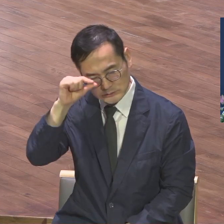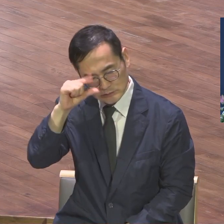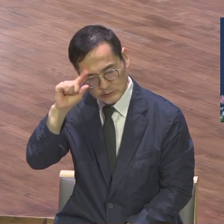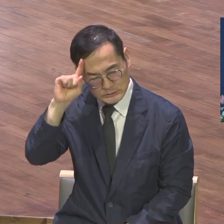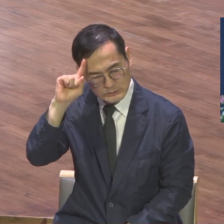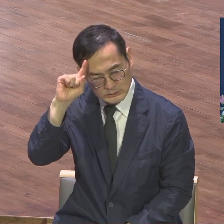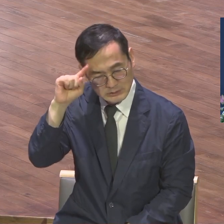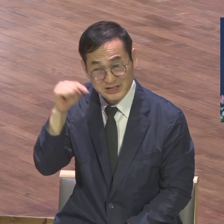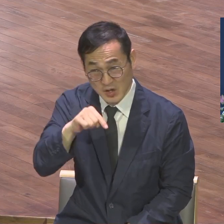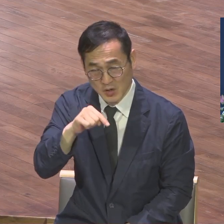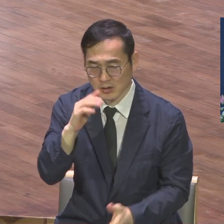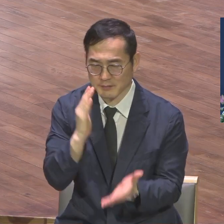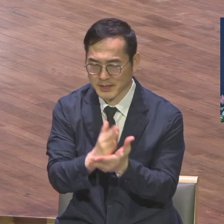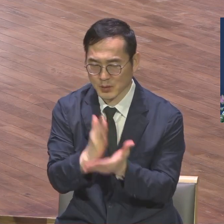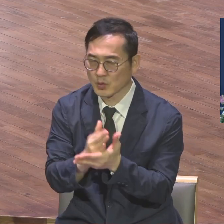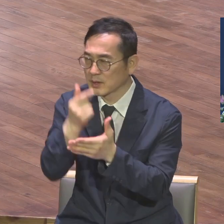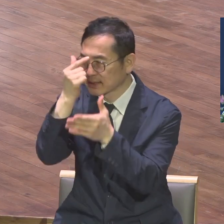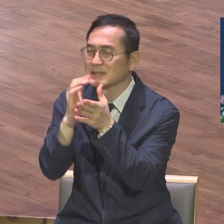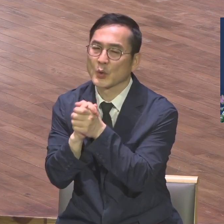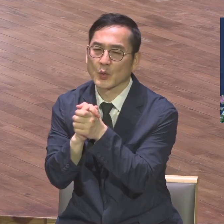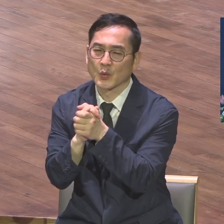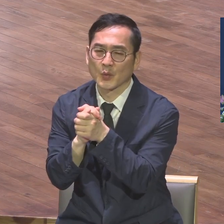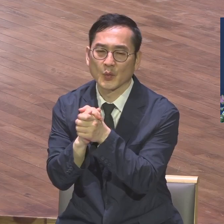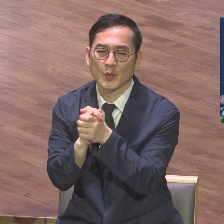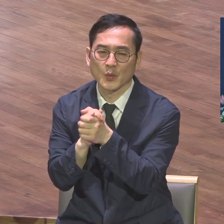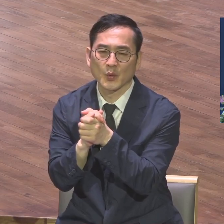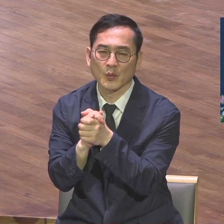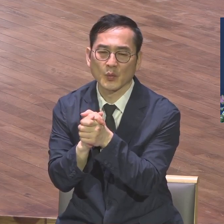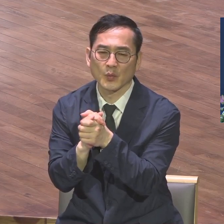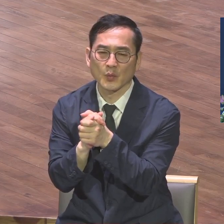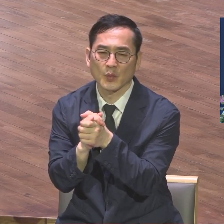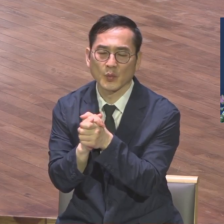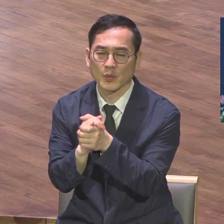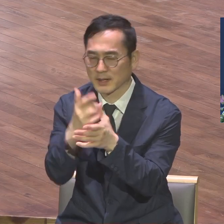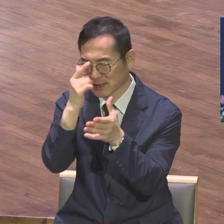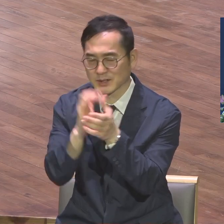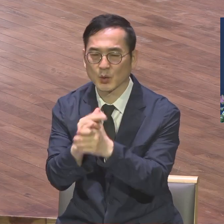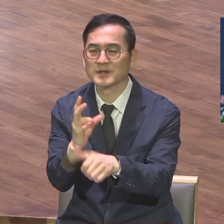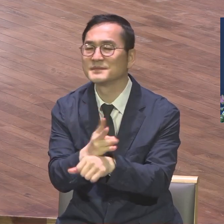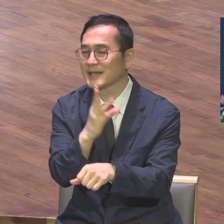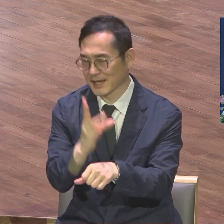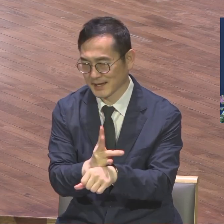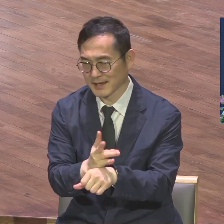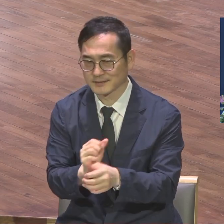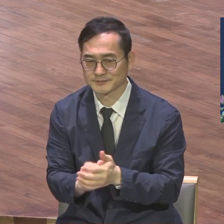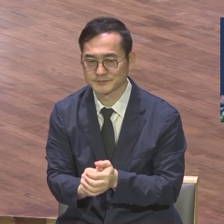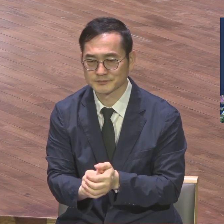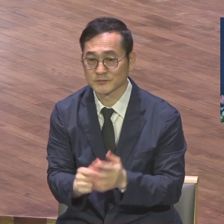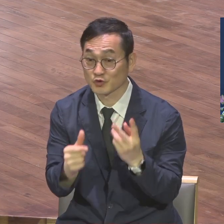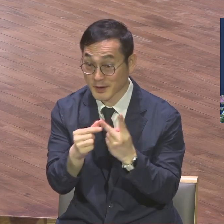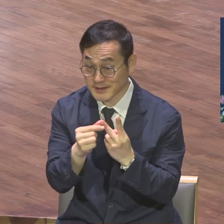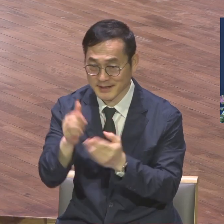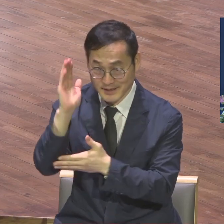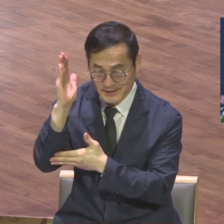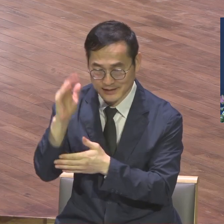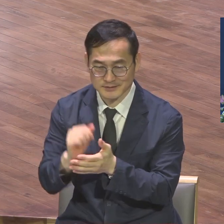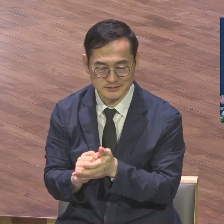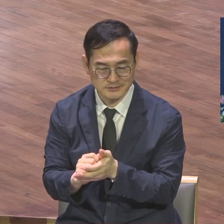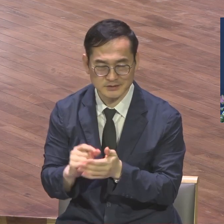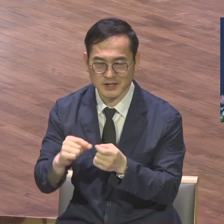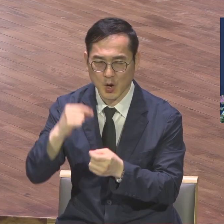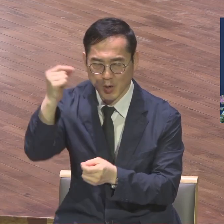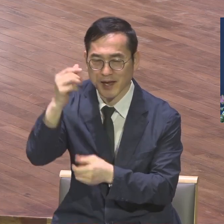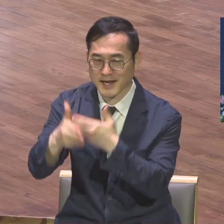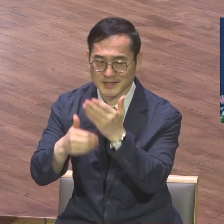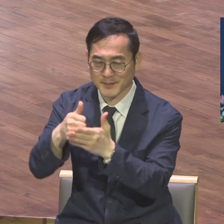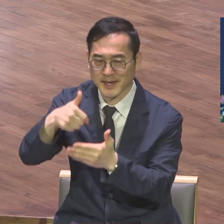모든 것을 다 기도로 다 바꾸라. 기도 24. 2강은 하나님의 작품, 그래서